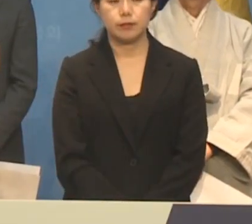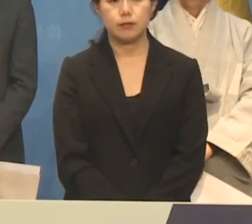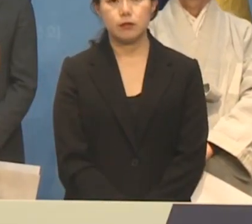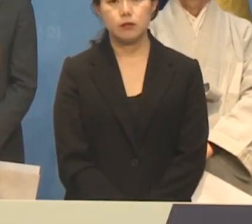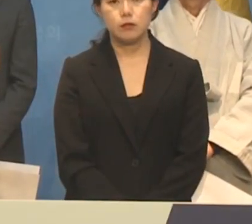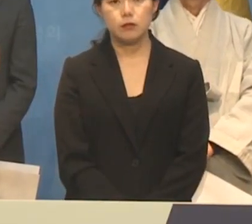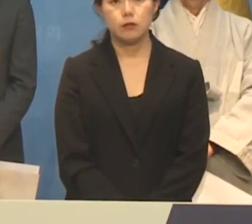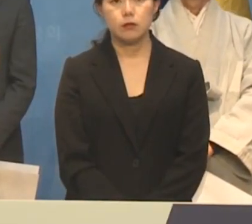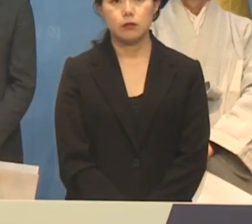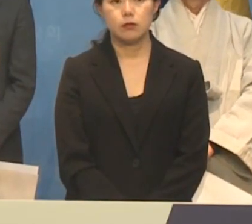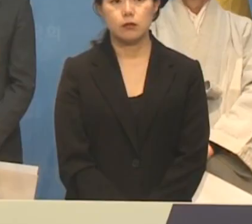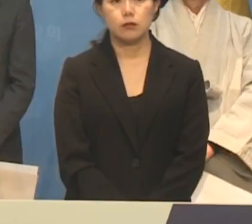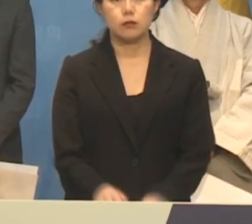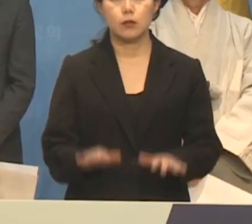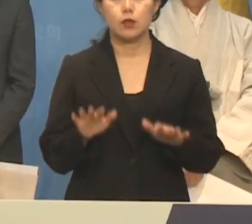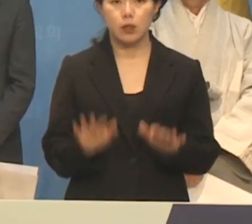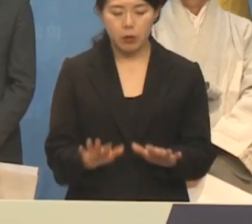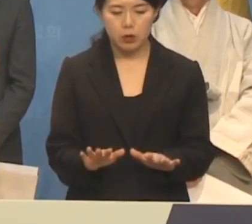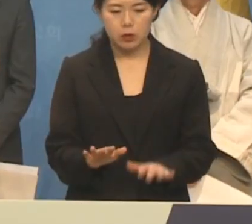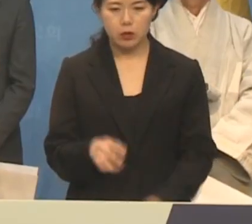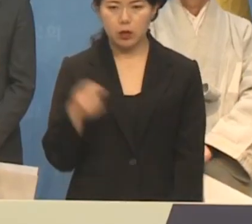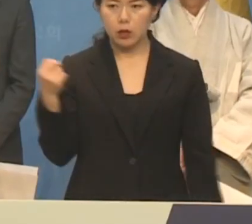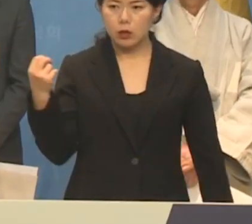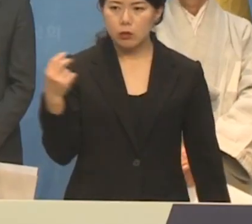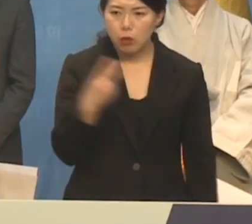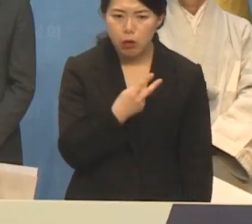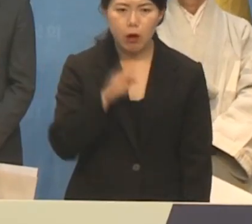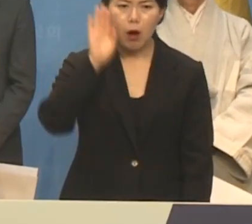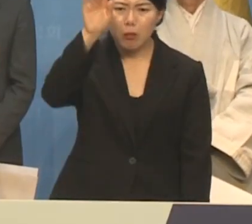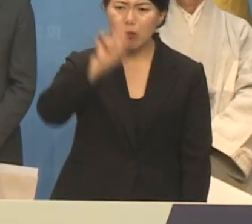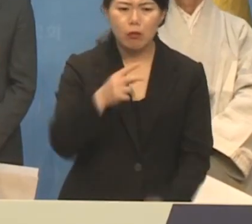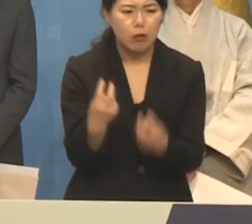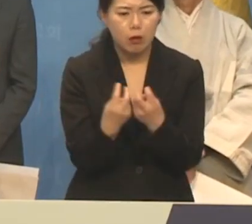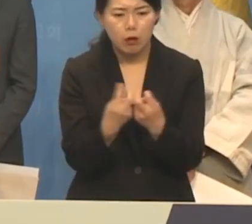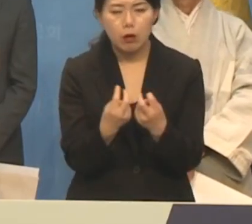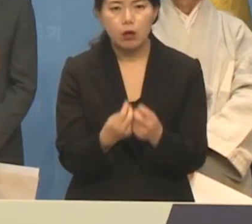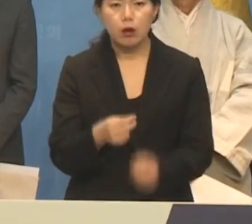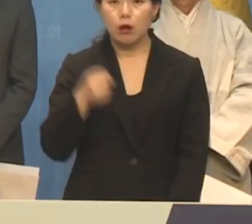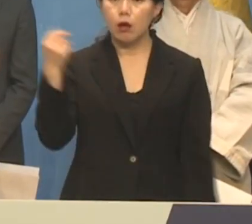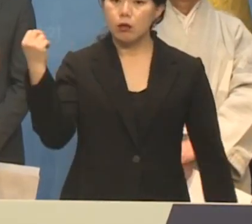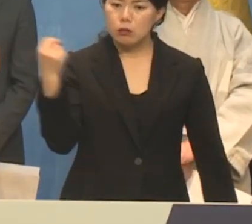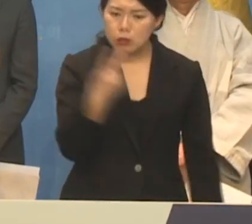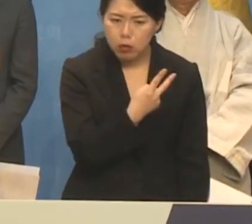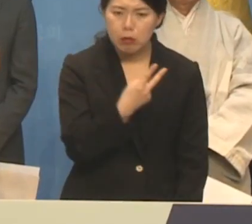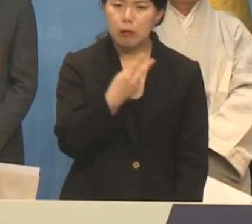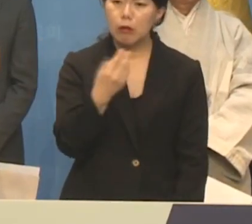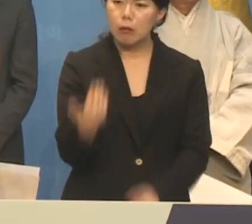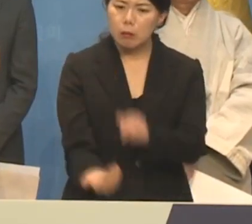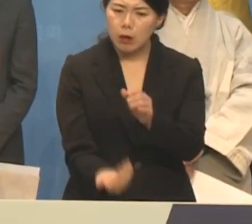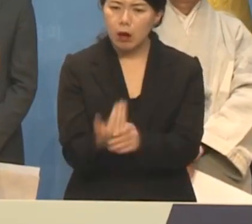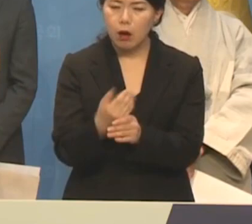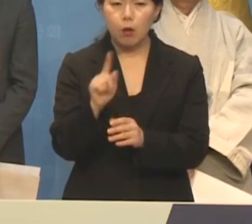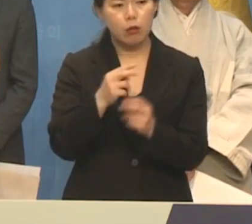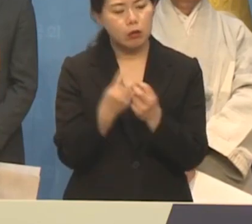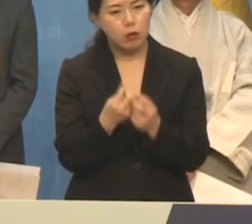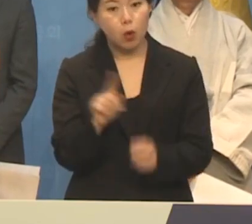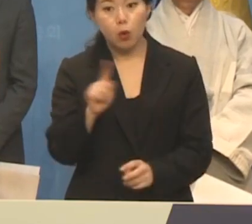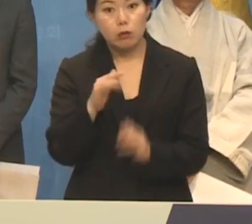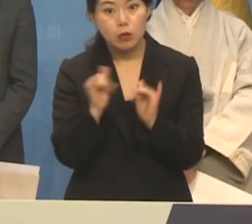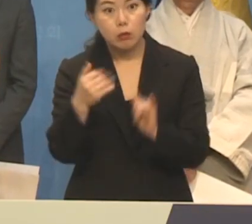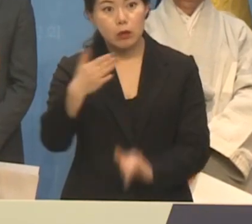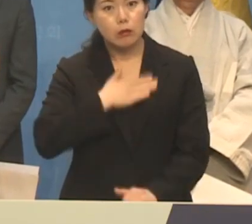그래서 이번에는 또 이렇게 하면 또 어떻게 하려는가? 또 그러지 않겠는가? 또 어떤 사람은 저한테